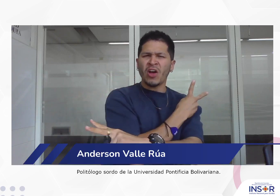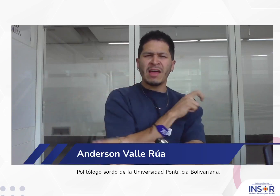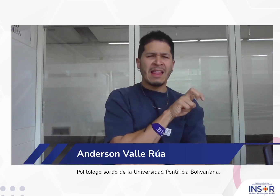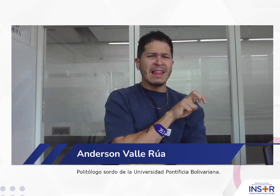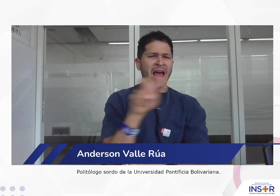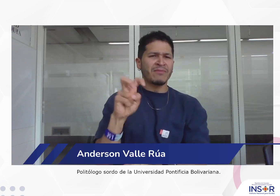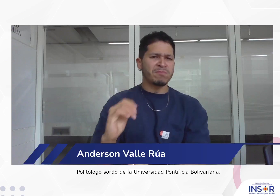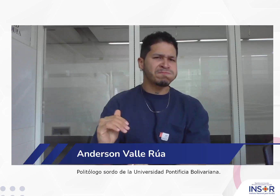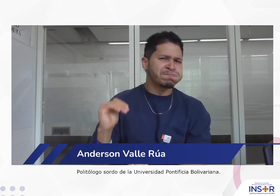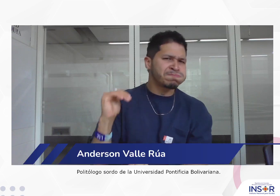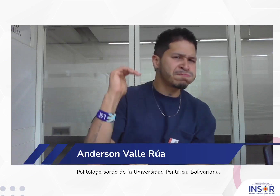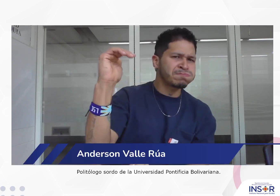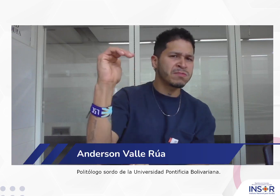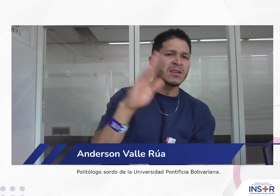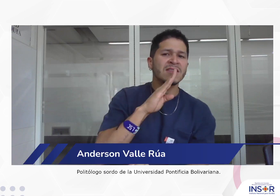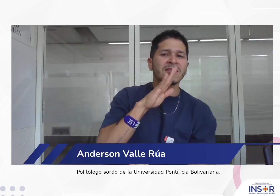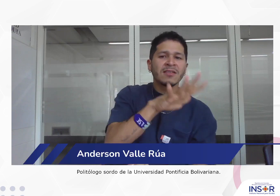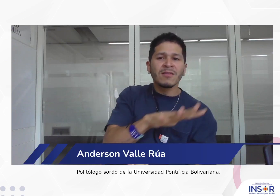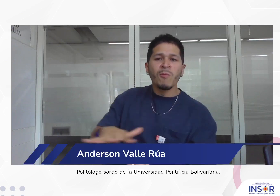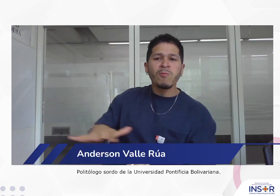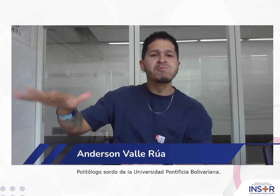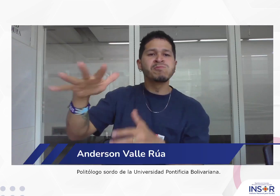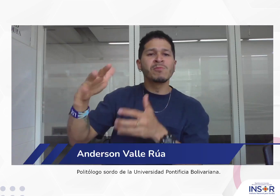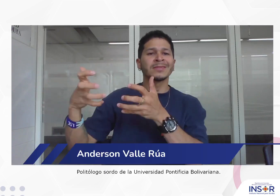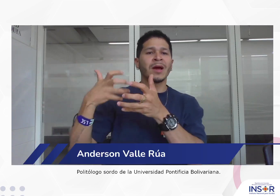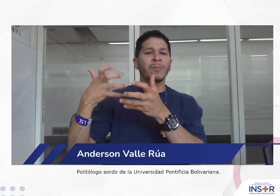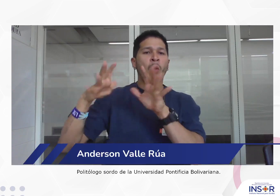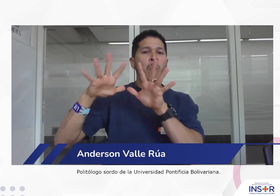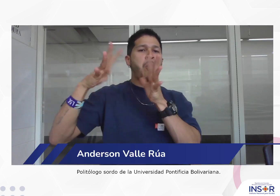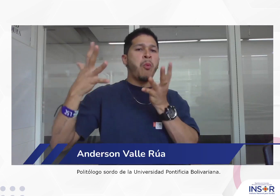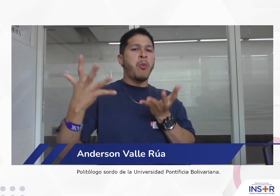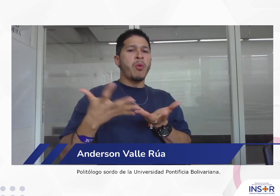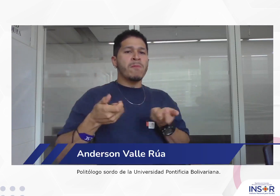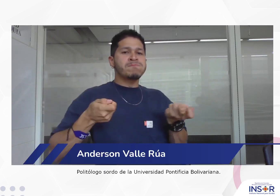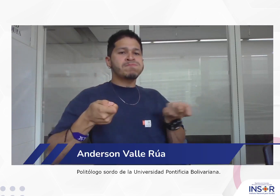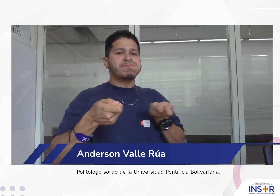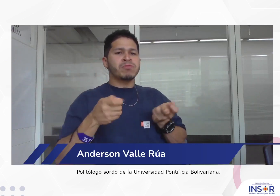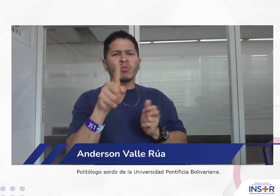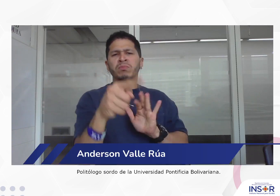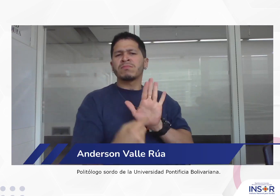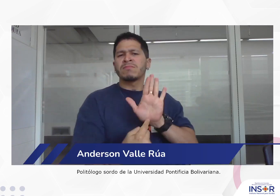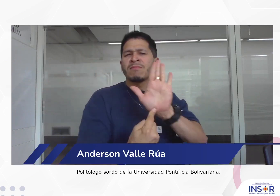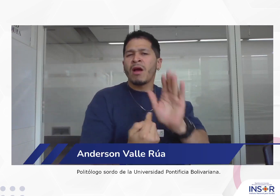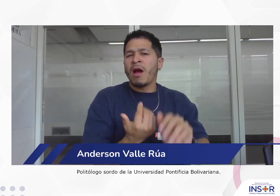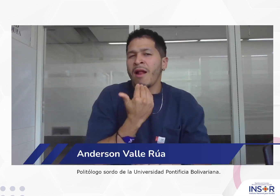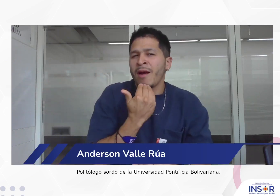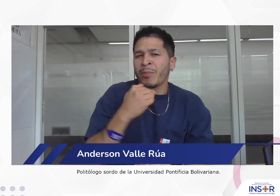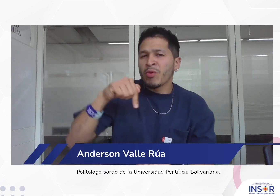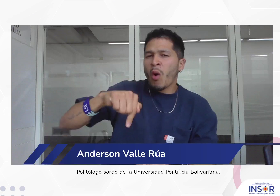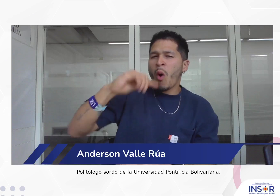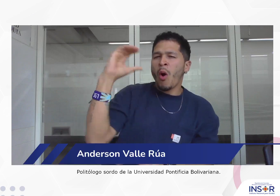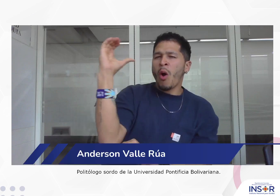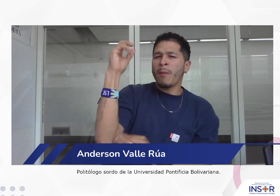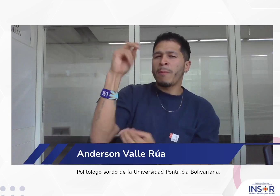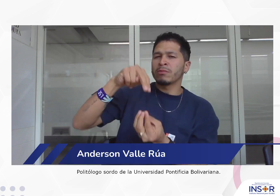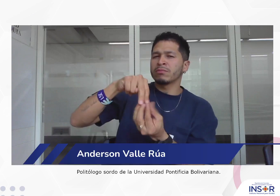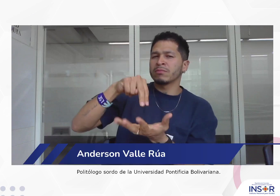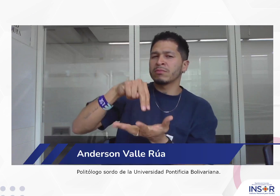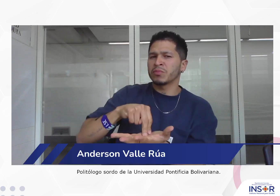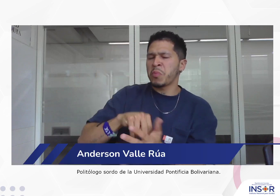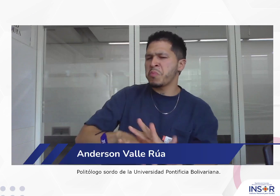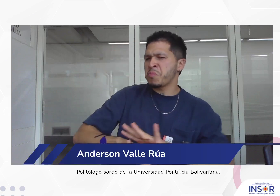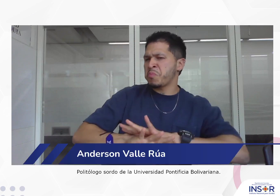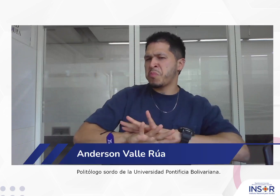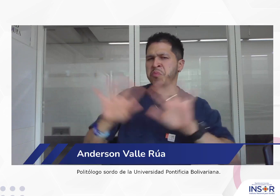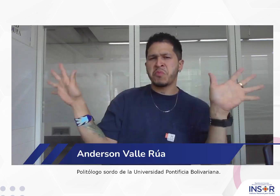este movimiento feminista y también el sordismo desde una postura de las epistemologías sordas. Y tomando